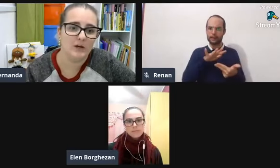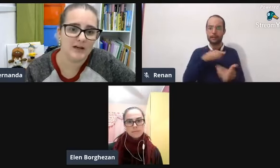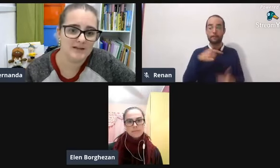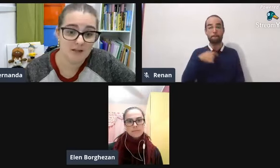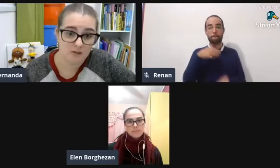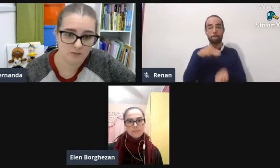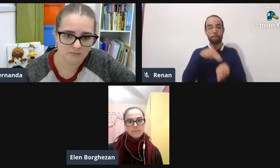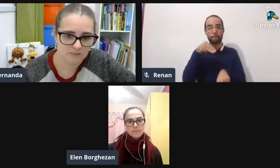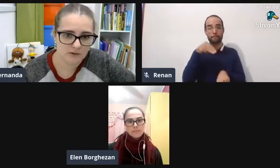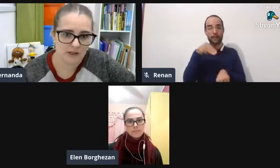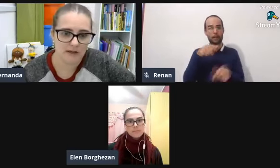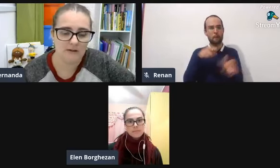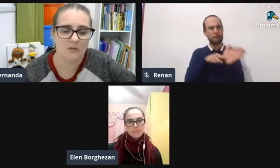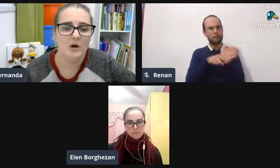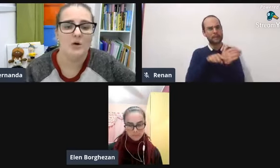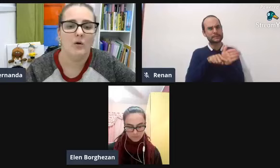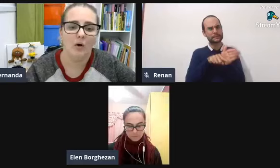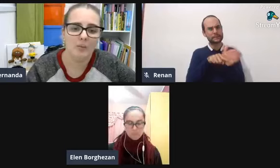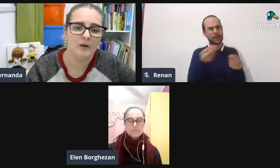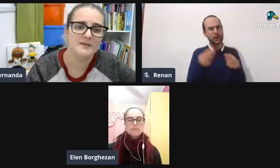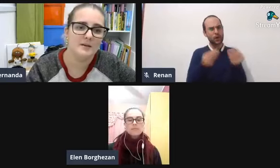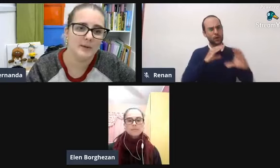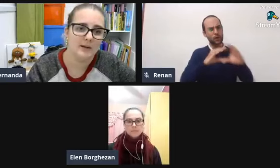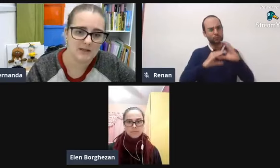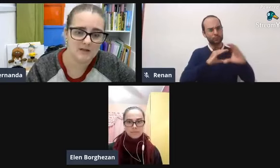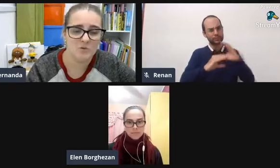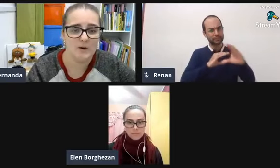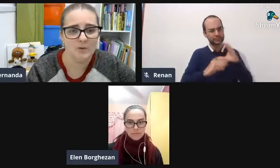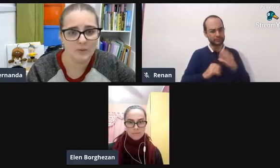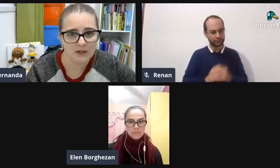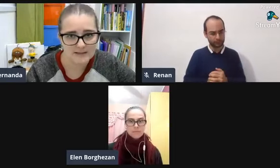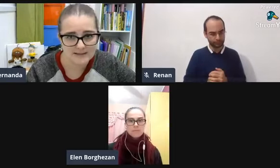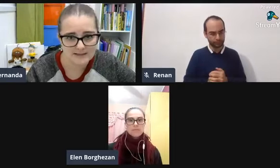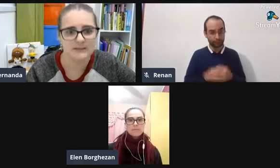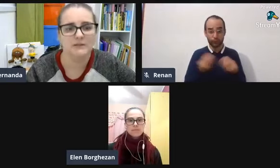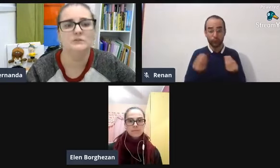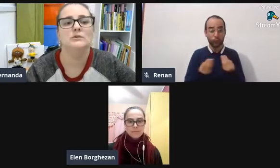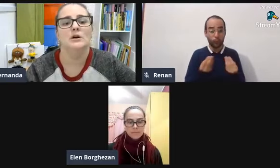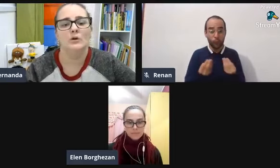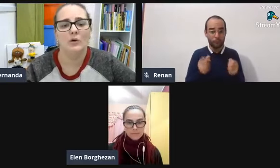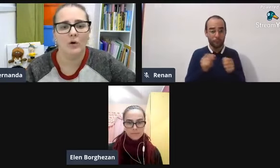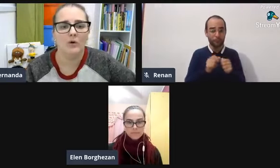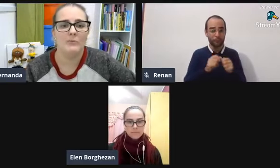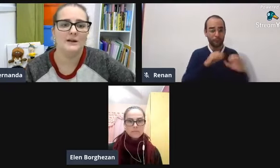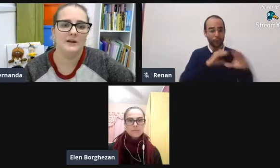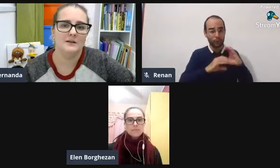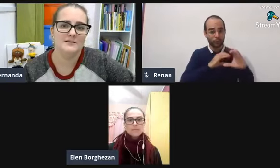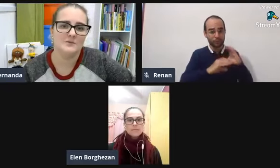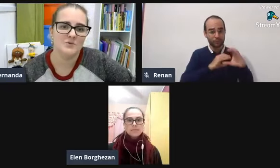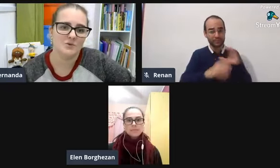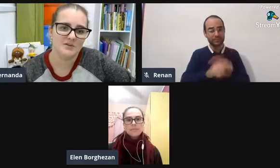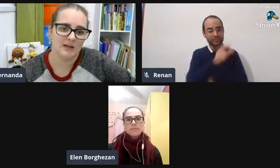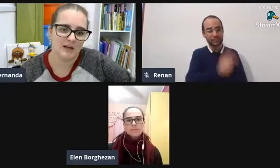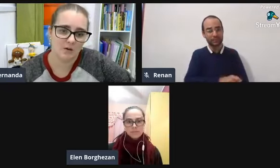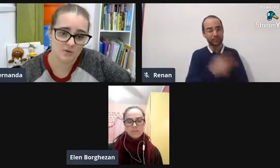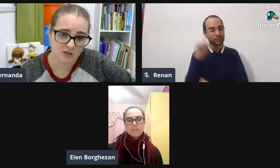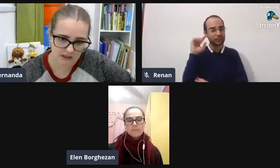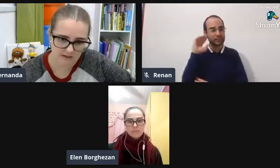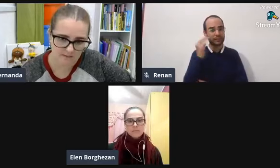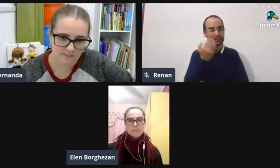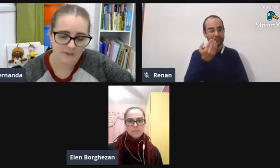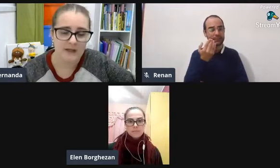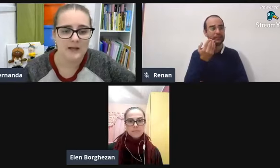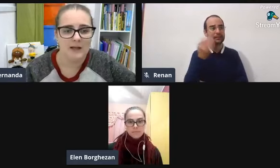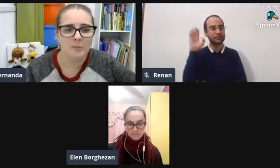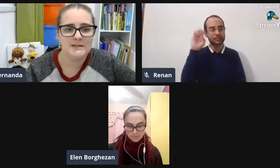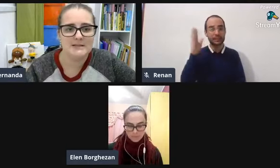questão comunicação, né? Então, como que eu estabeleço uma comunicação com uma criança com surdo-cegueira